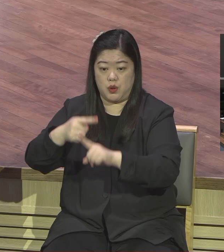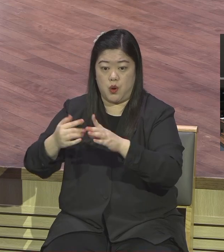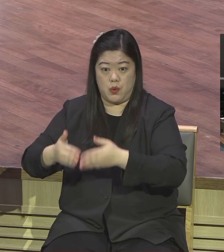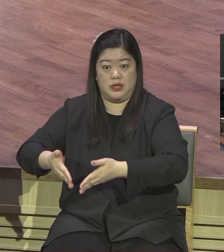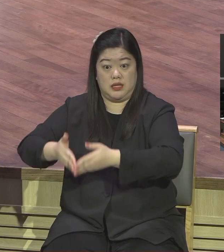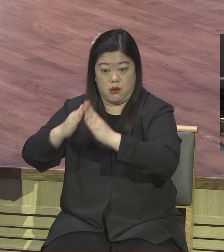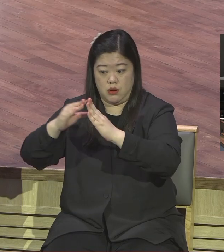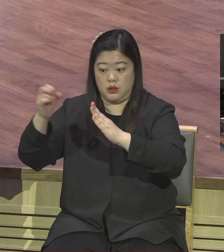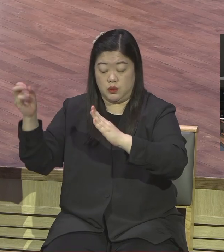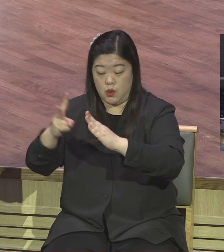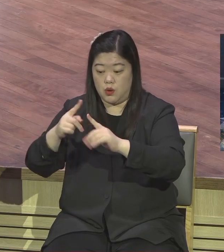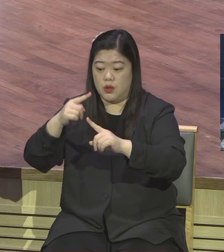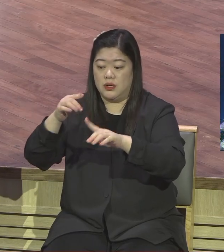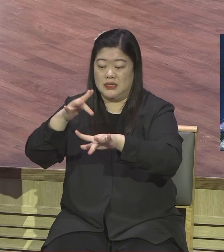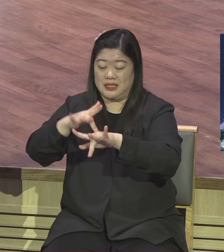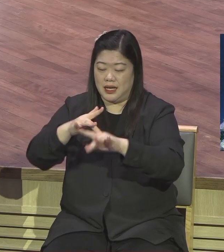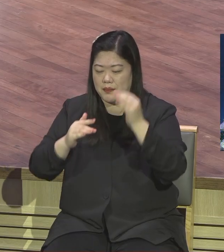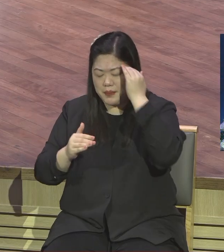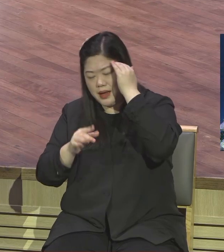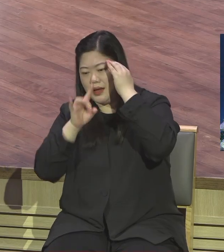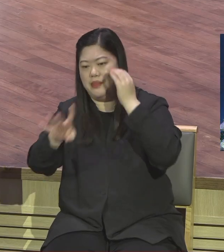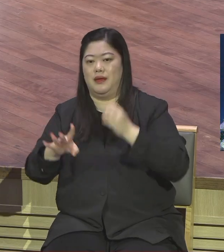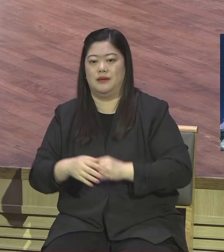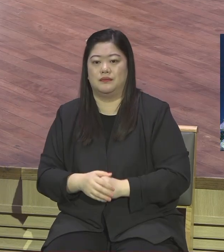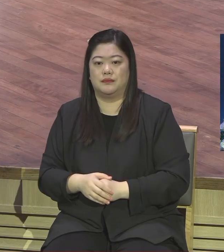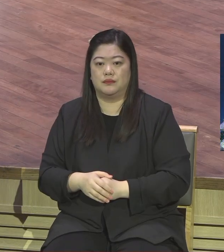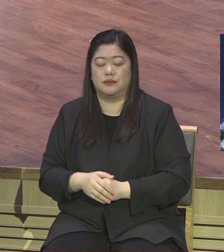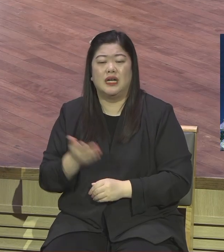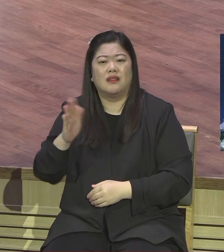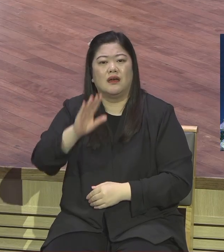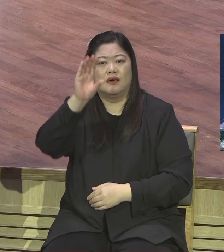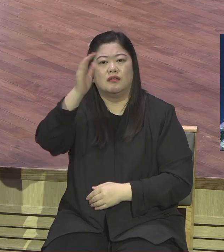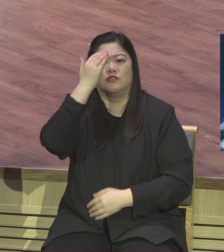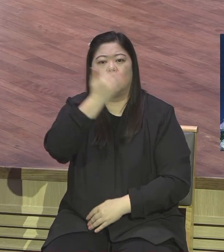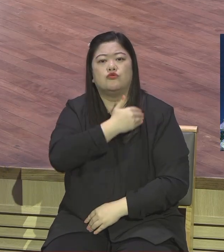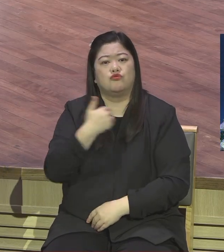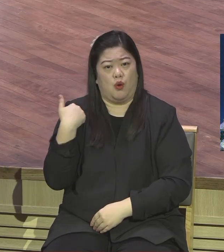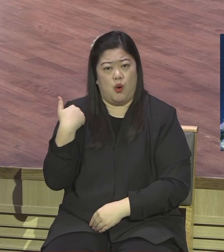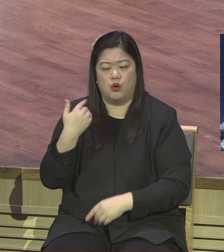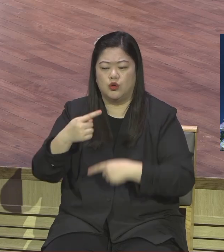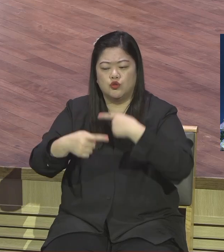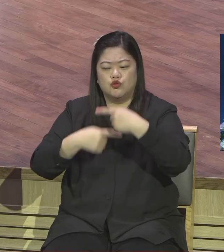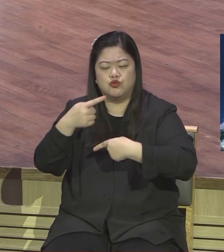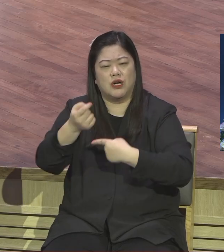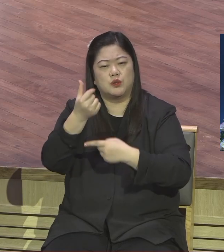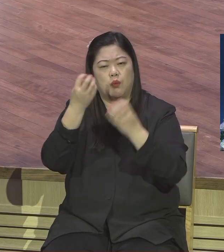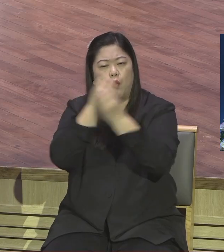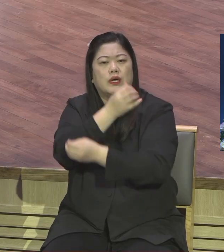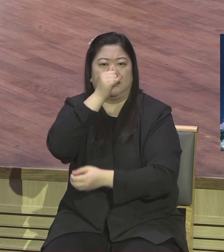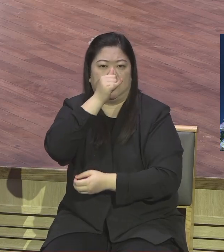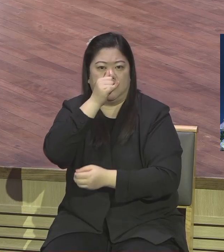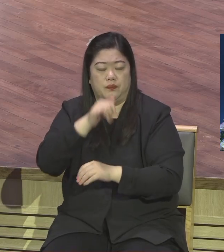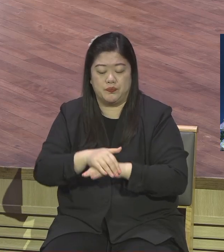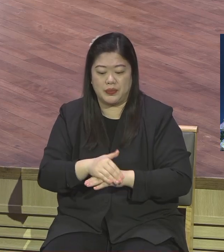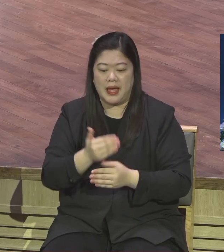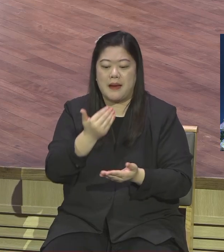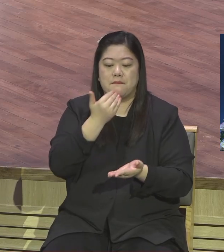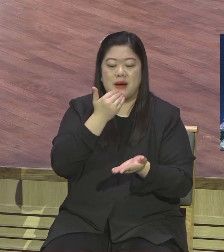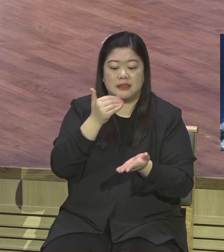교회가 탄생되는데 천주교에서는 이 말씀을 잘못해서 그랬어요 이 반석을 문자 그대로 베드로가 반석이다 그렇게